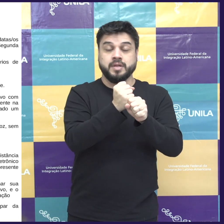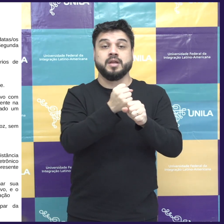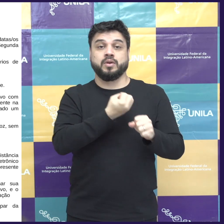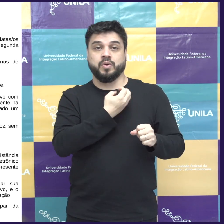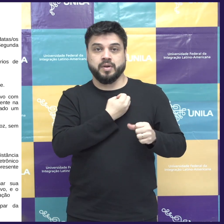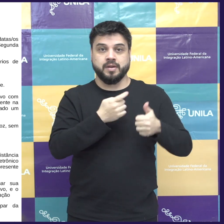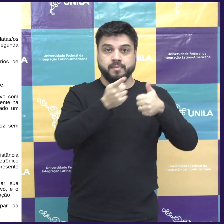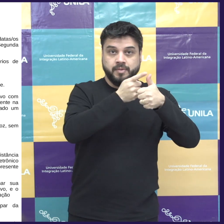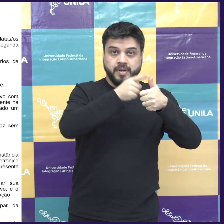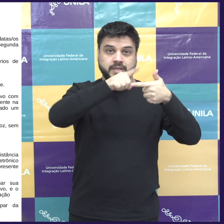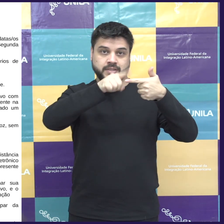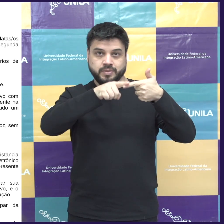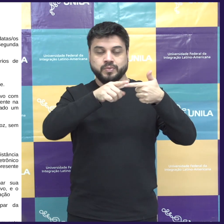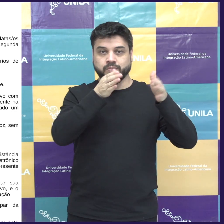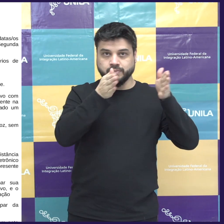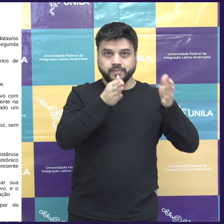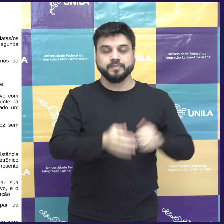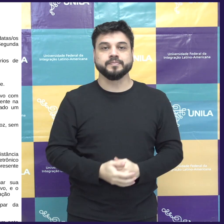fase.